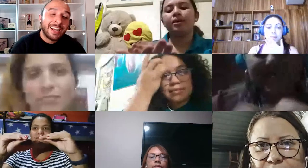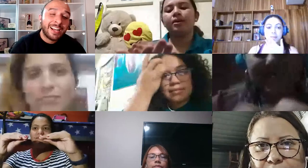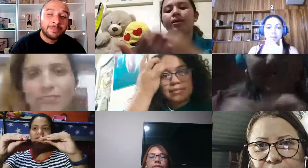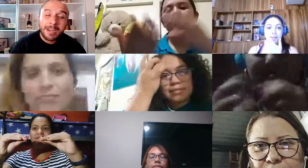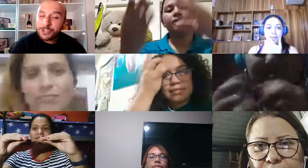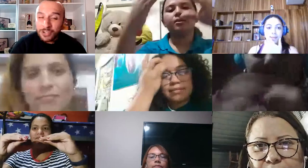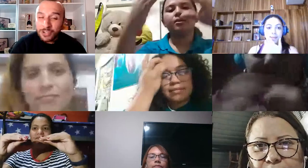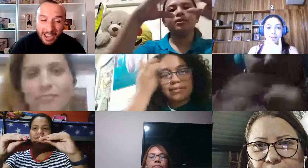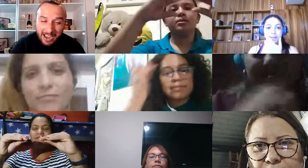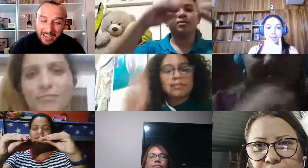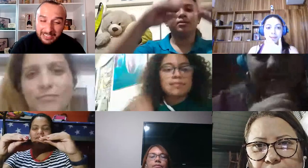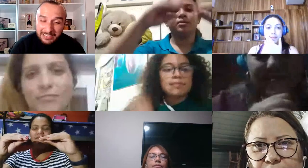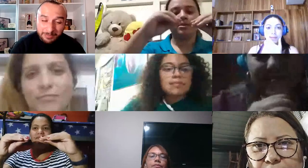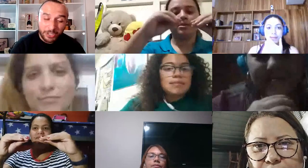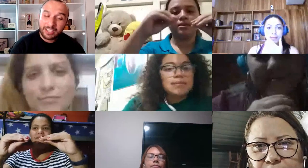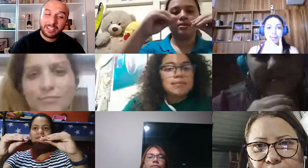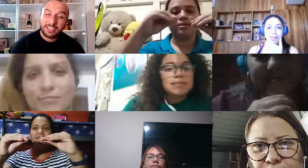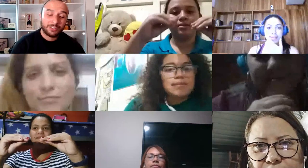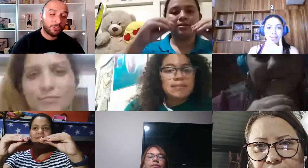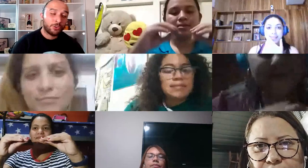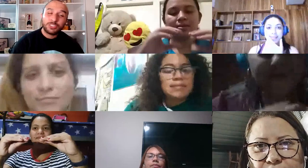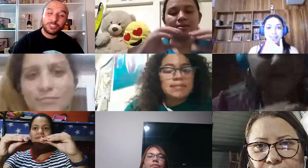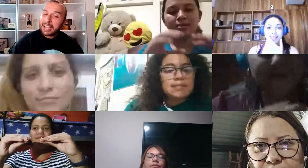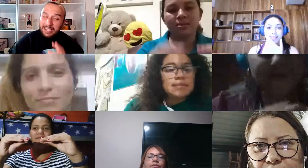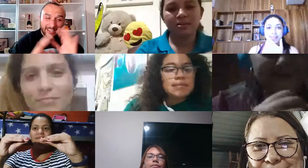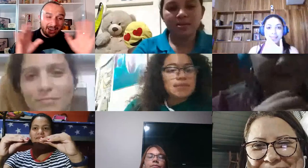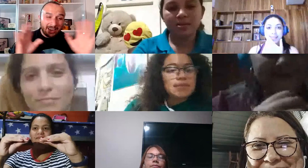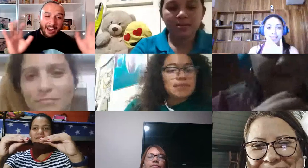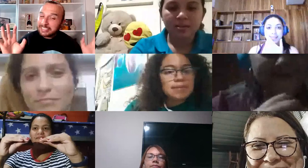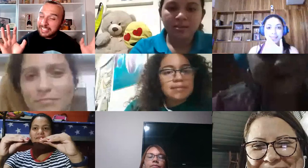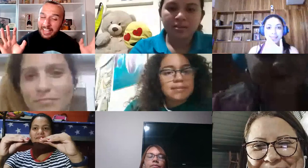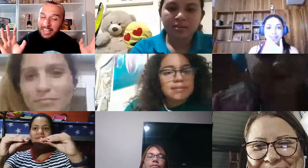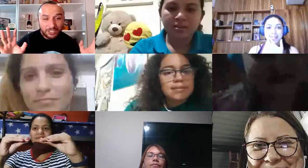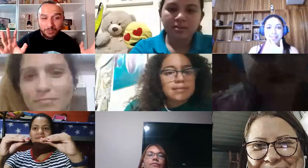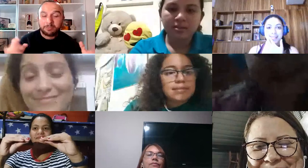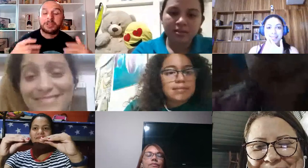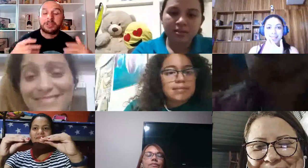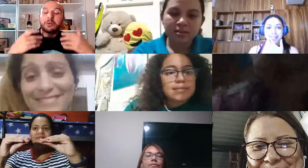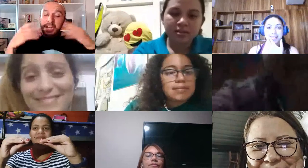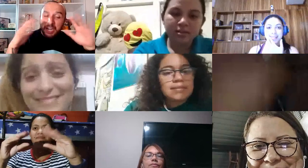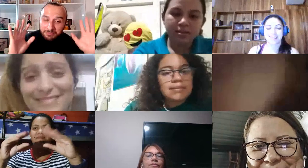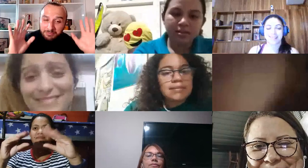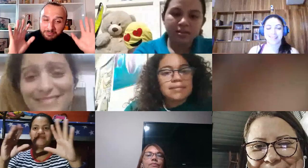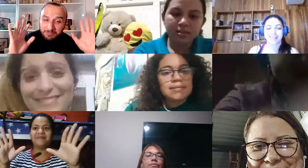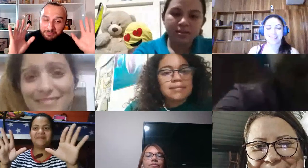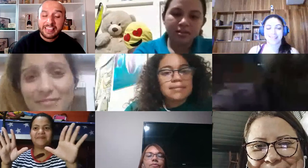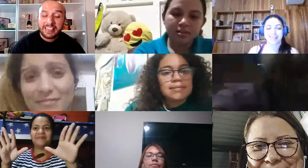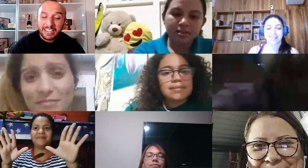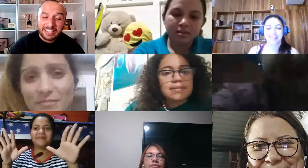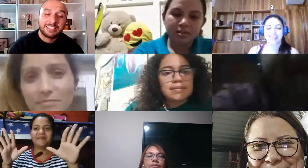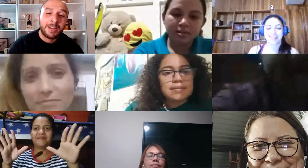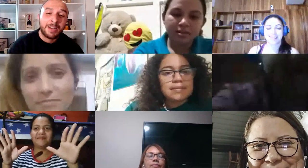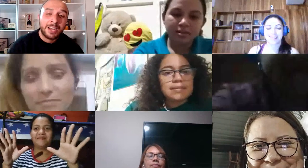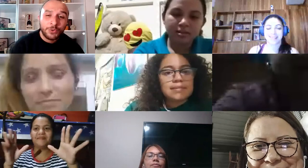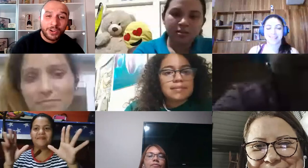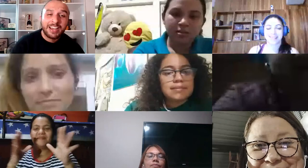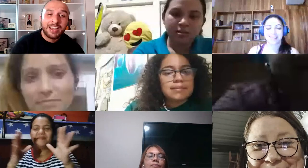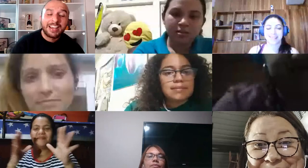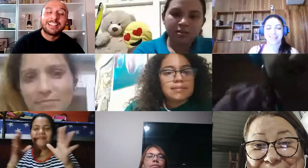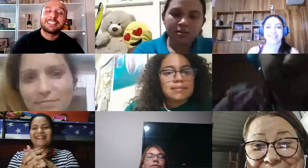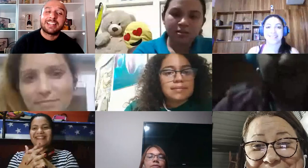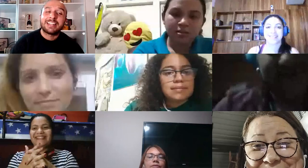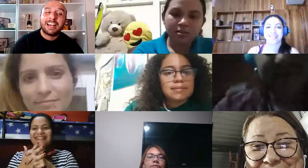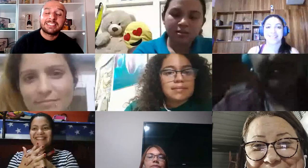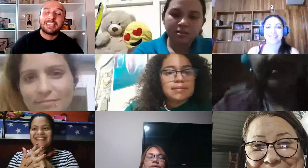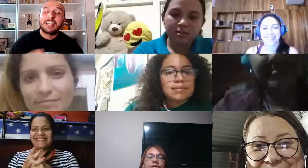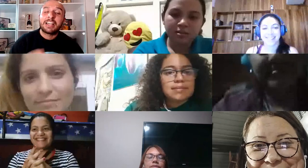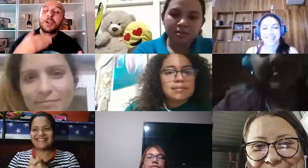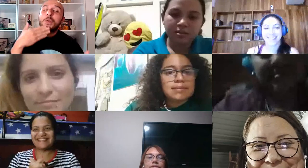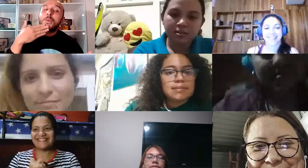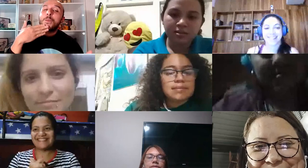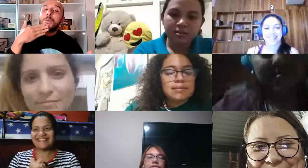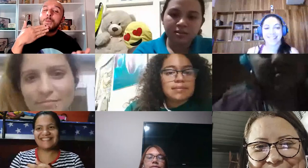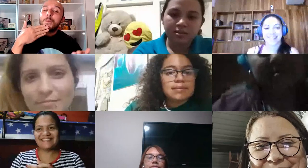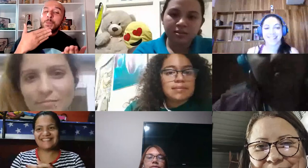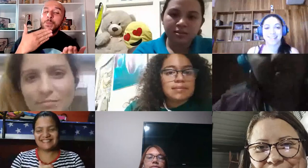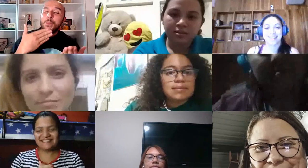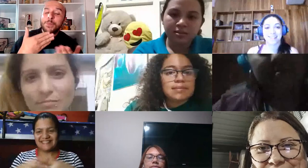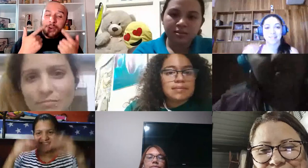Buenas madrugadas, porque yo no sé quién hace eso, pero bueno, hay gente que se madruga, sería así. Pero